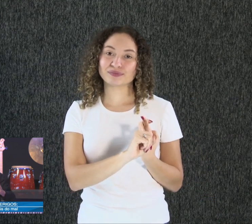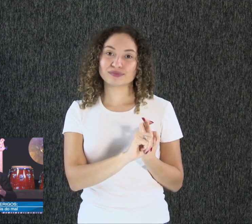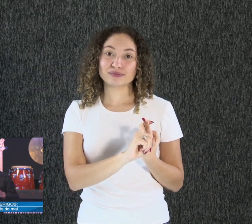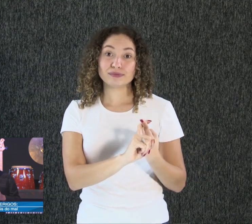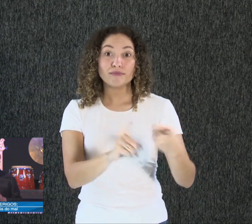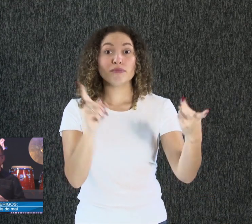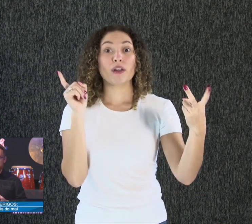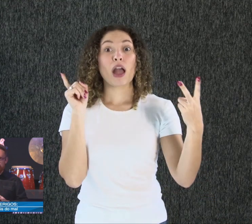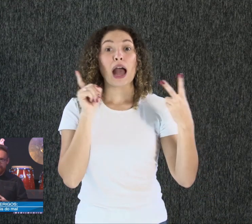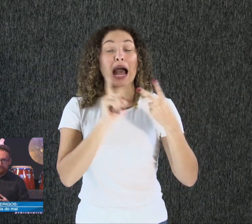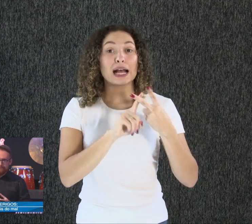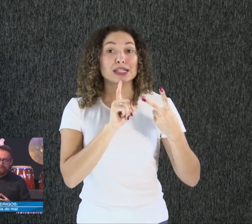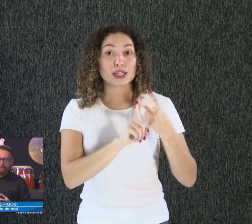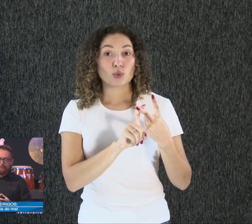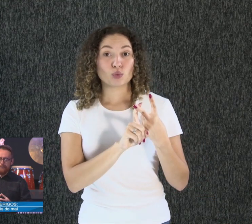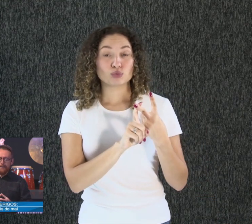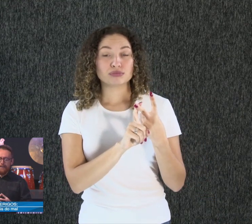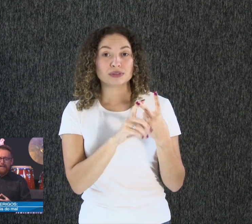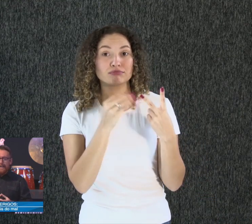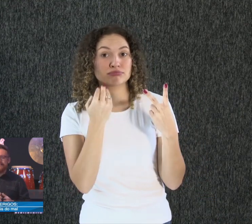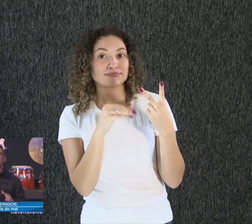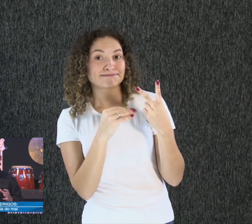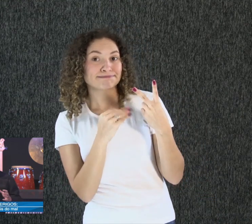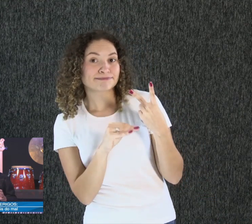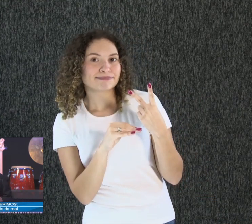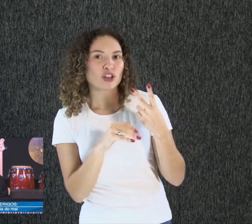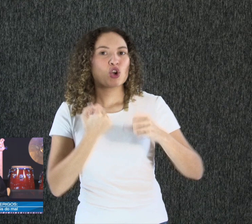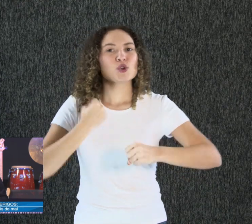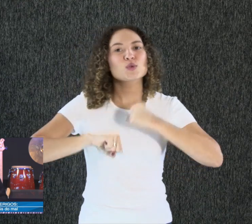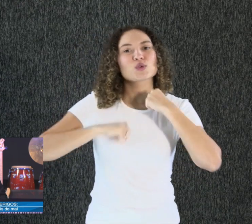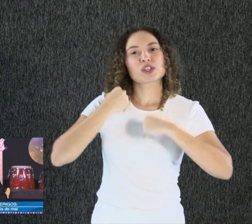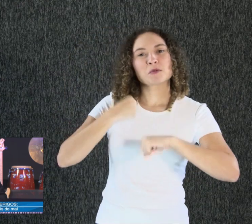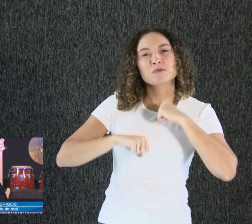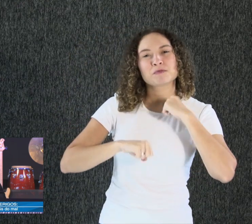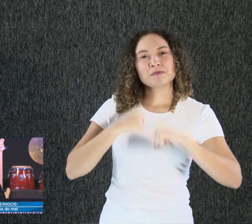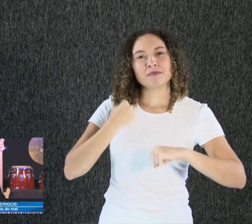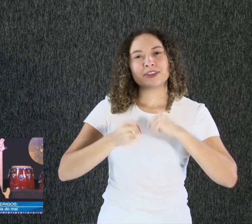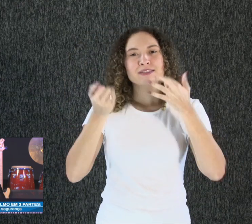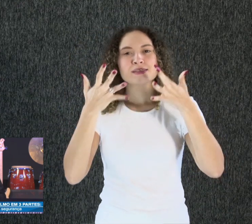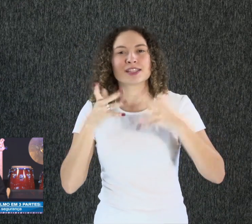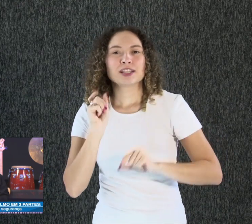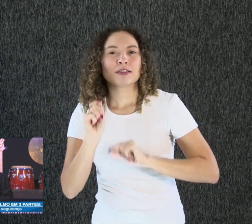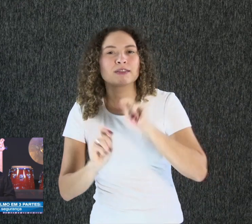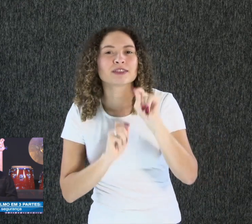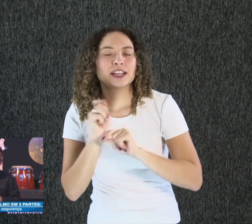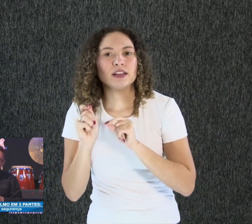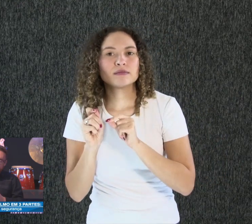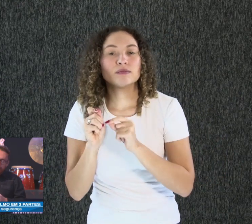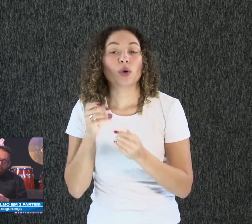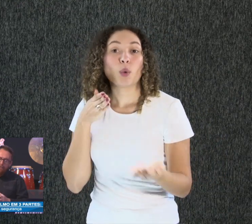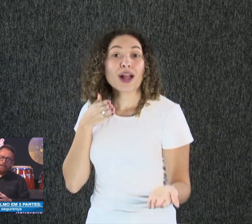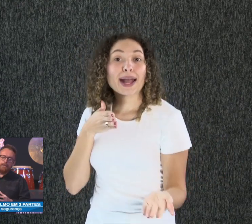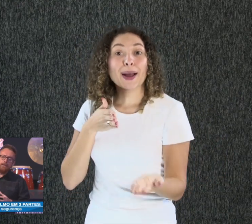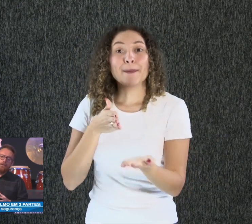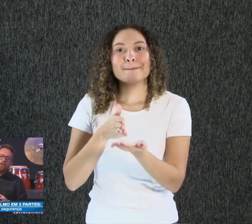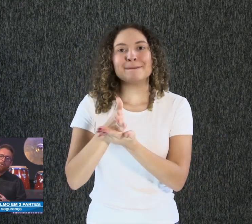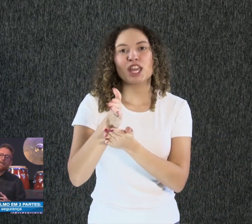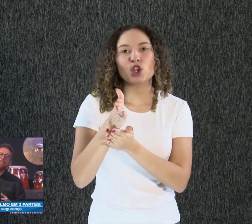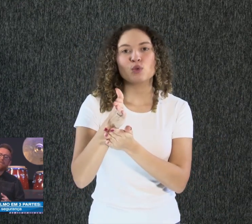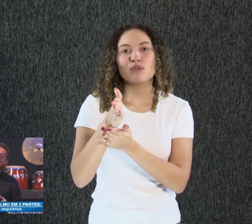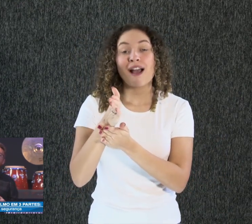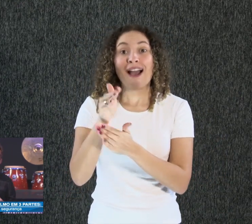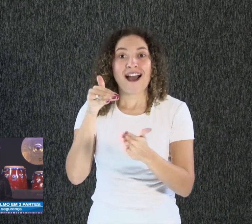primeira parte da mensagem. A segunda parte da mensagem, o salmista agora, ele fala sobre